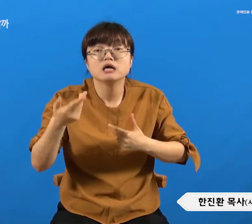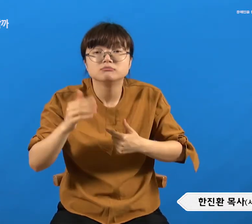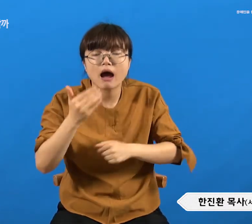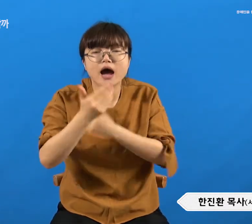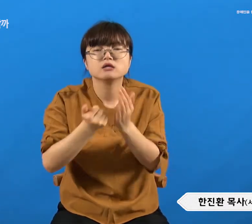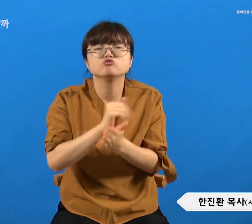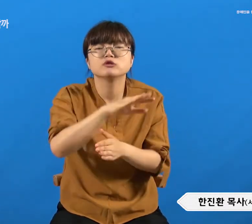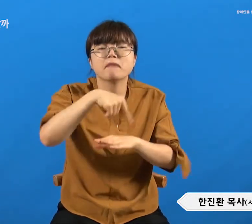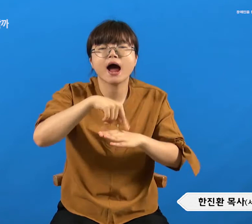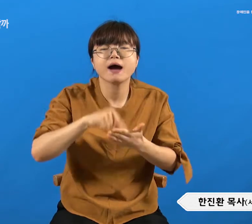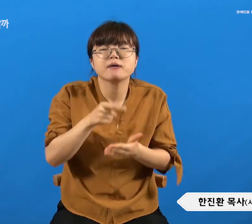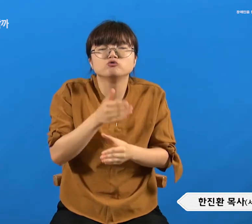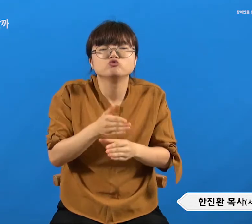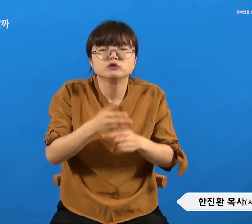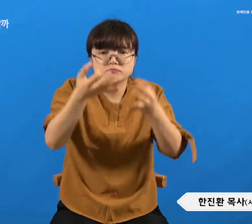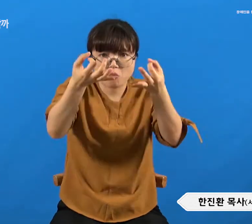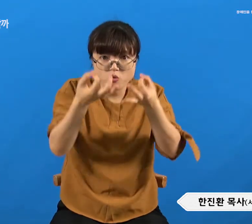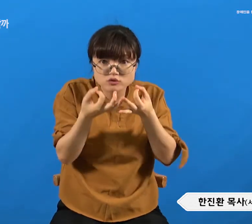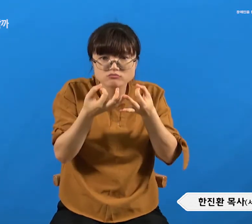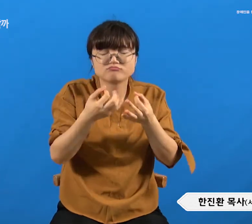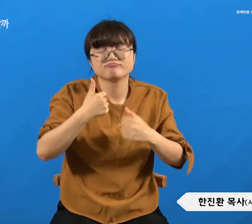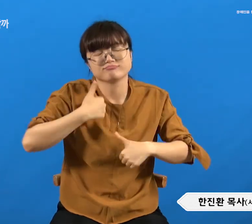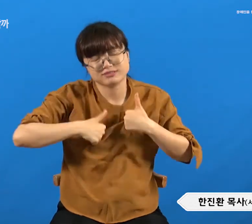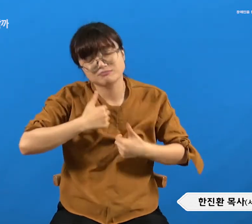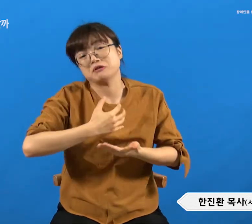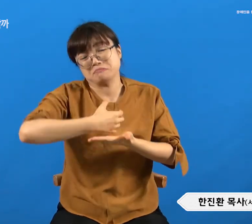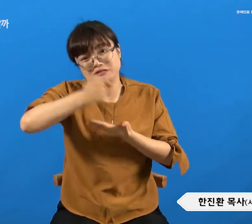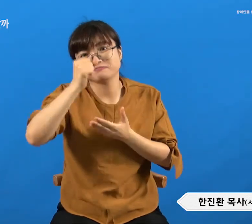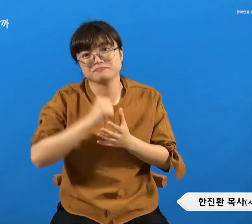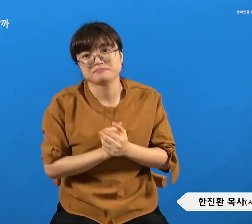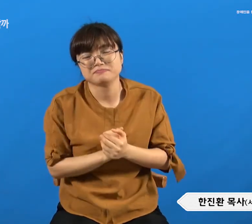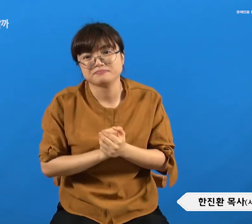우리 중심을 보시며 한없이 기쁘게 받으십니다.